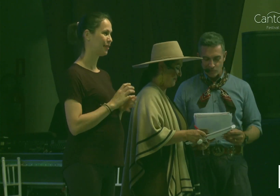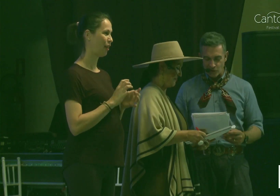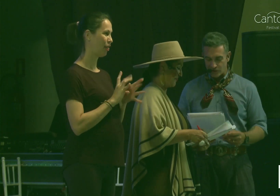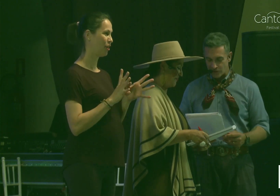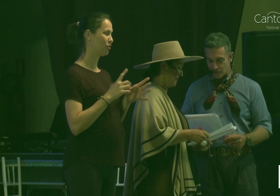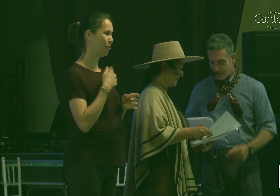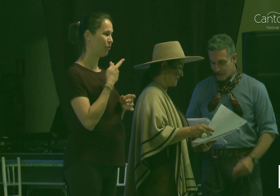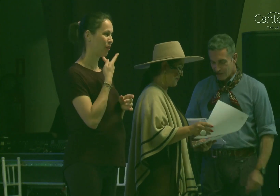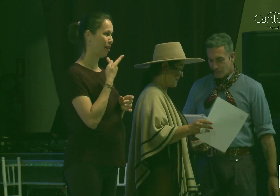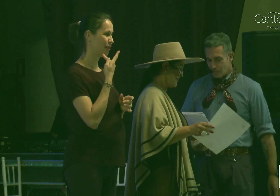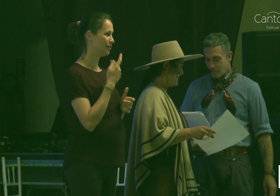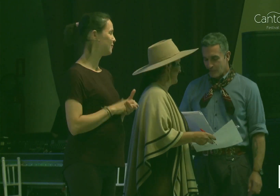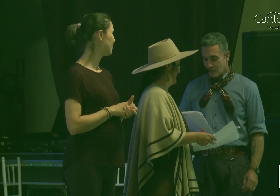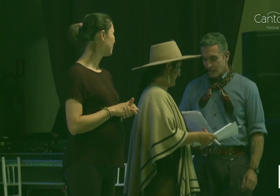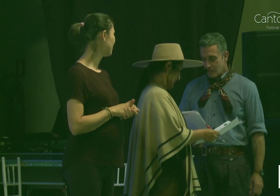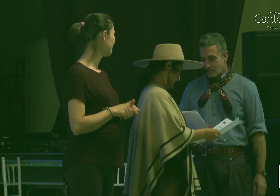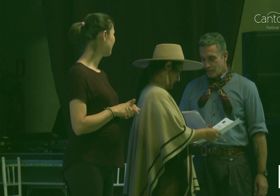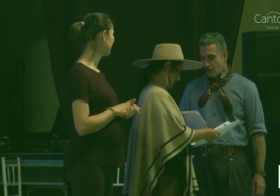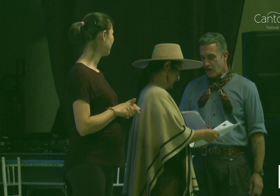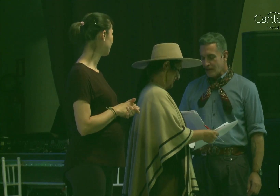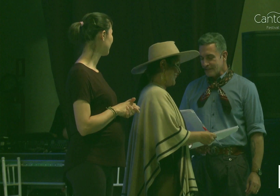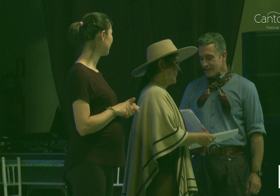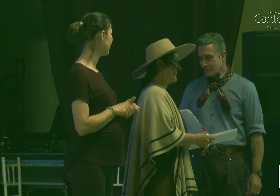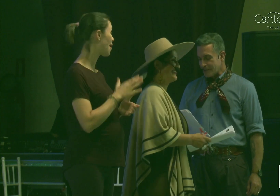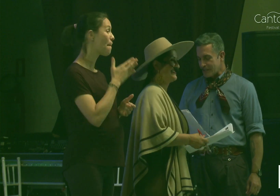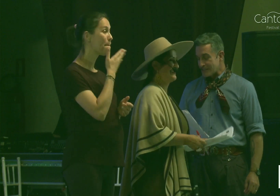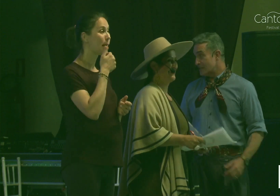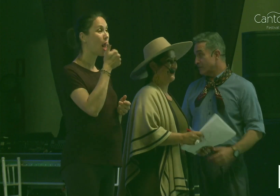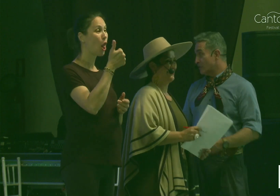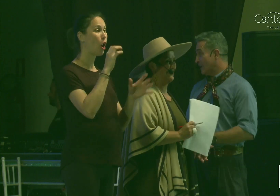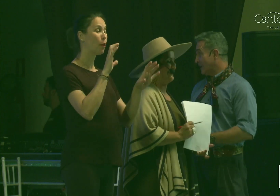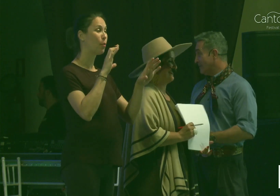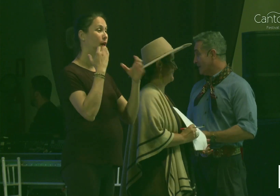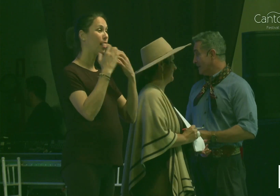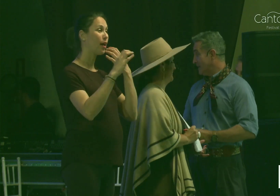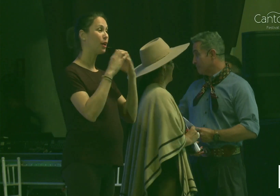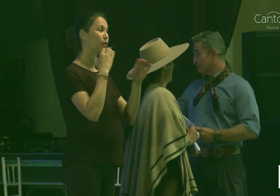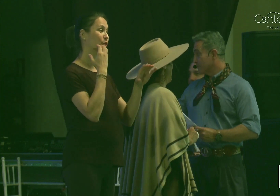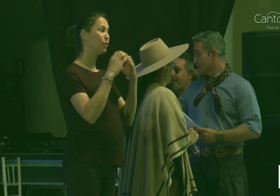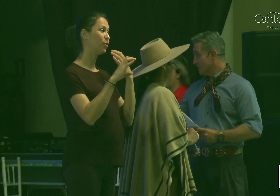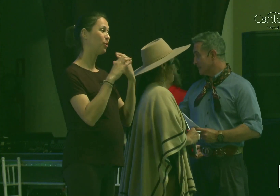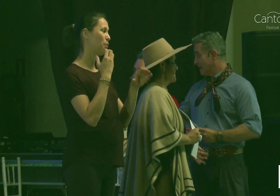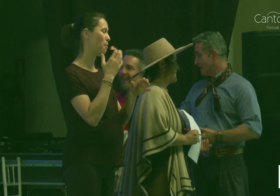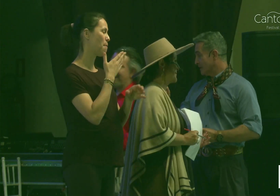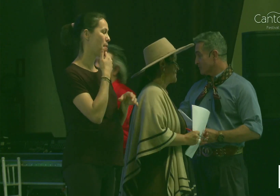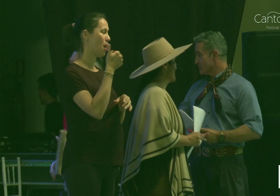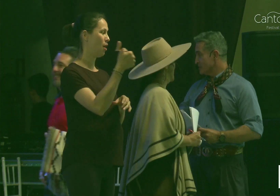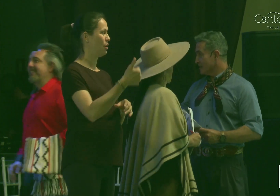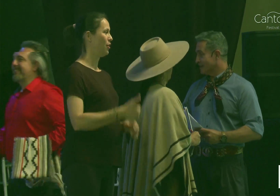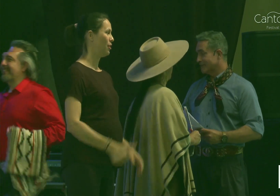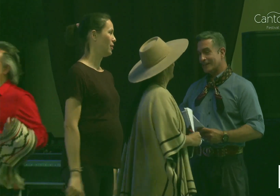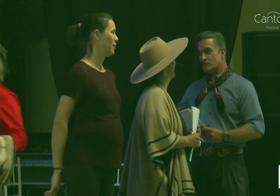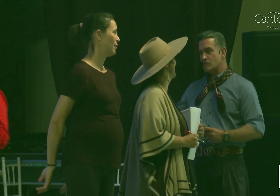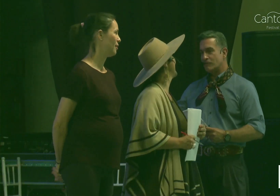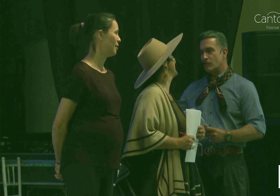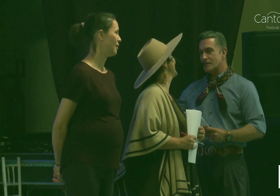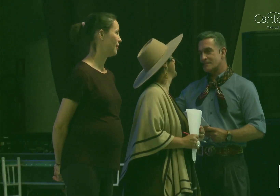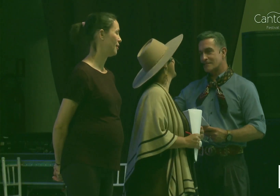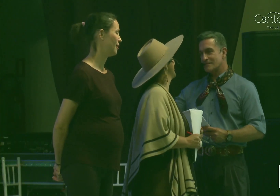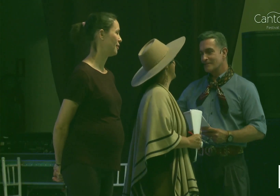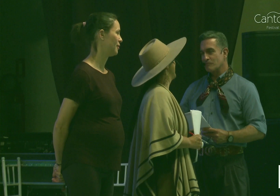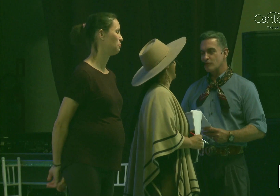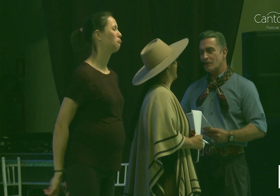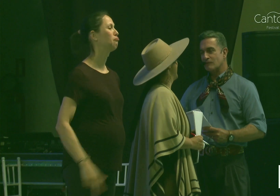casal muito querido. Melhor interpretação, e eu falava lá na coxia que ele tá com uma